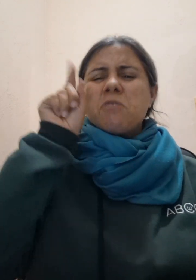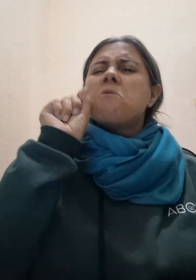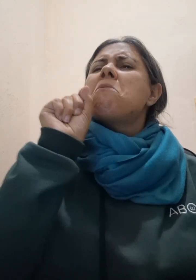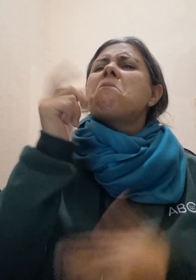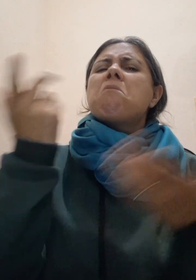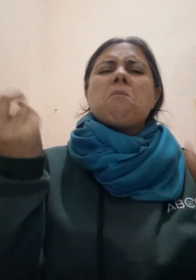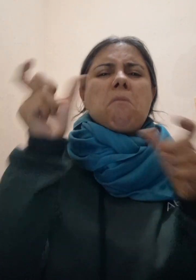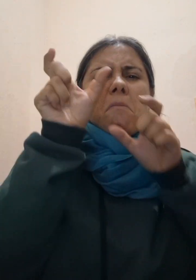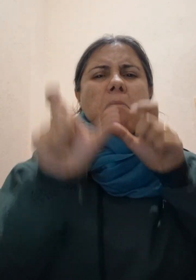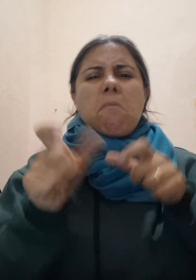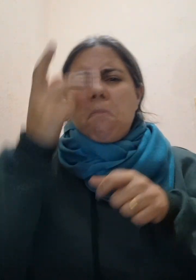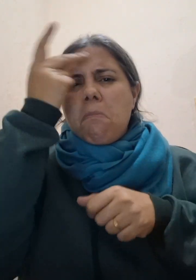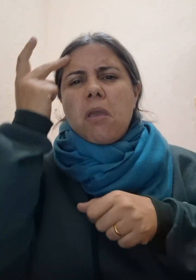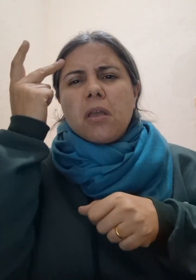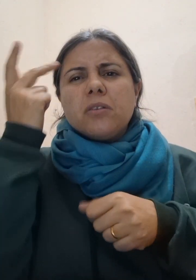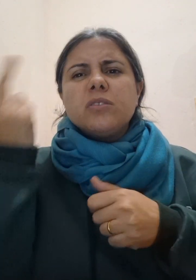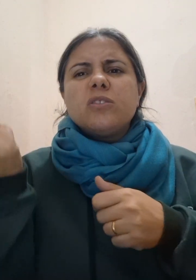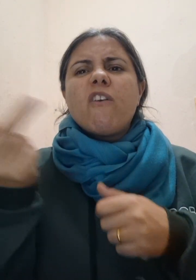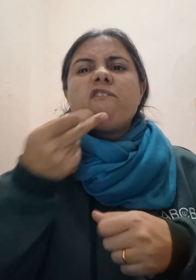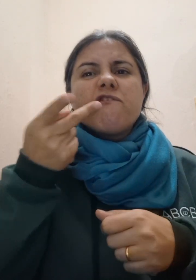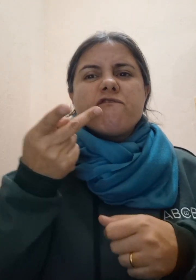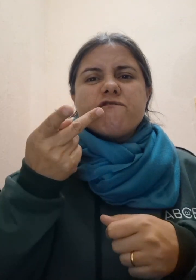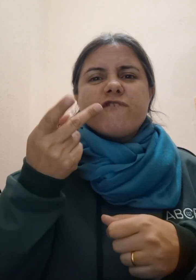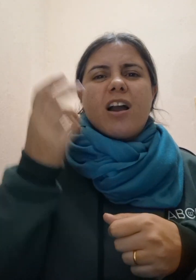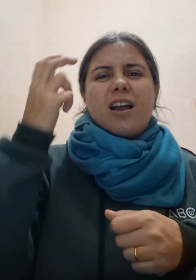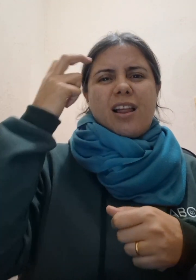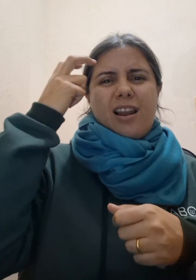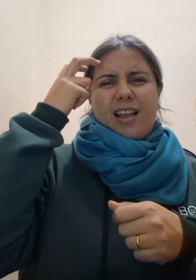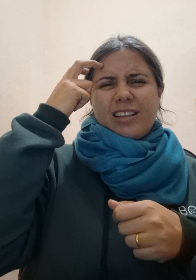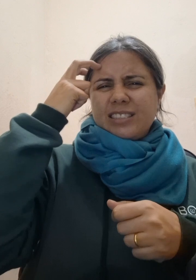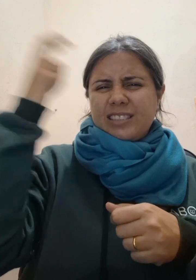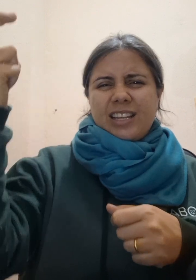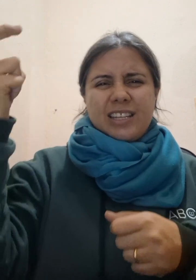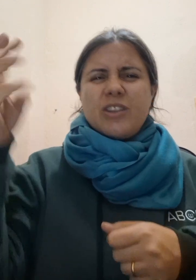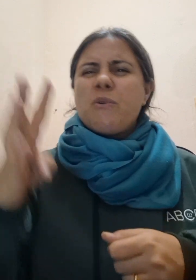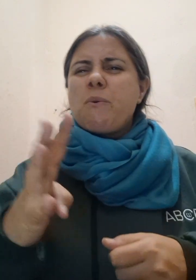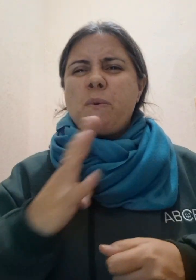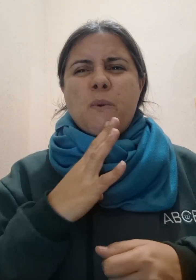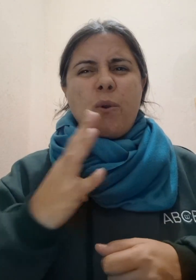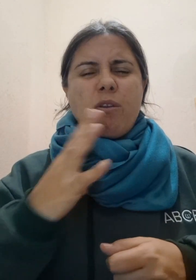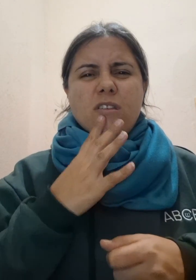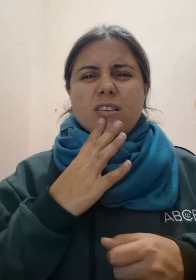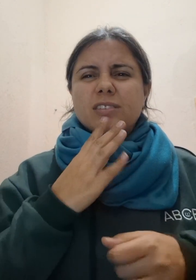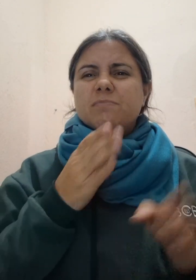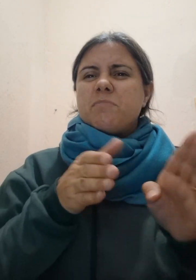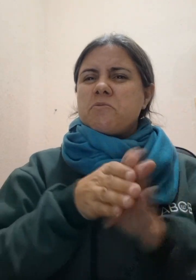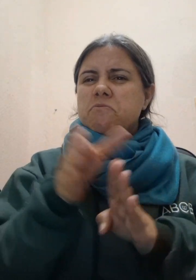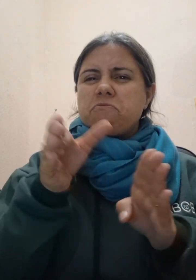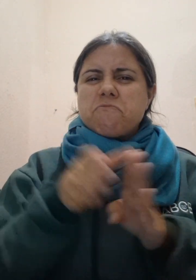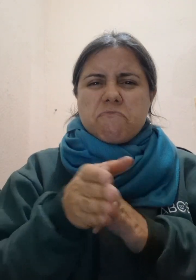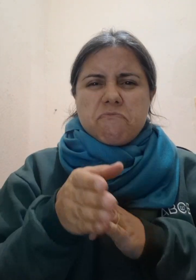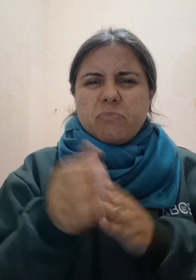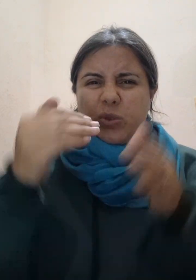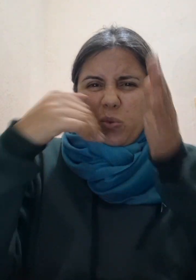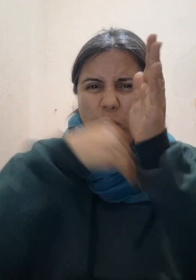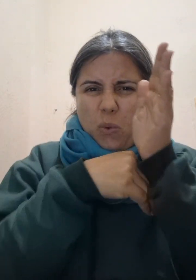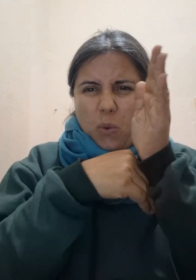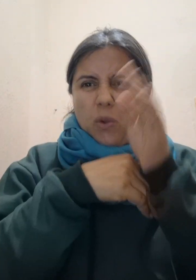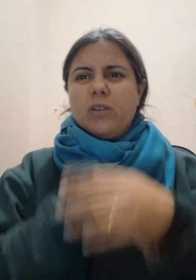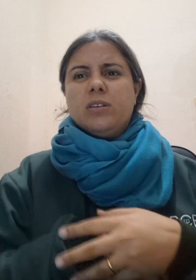Depois, lá em Jó, capítulo 42, versículo 3, ele fala: quem